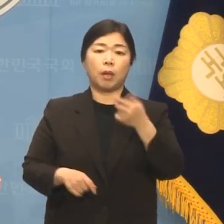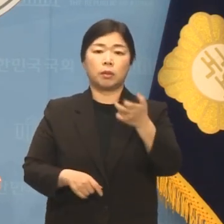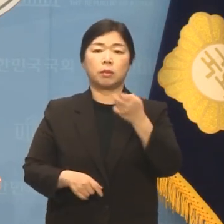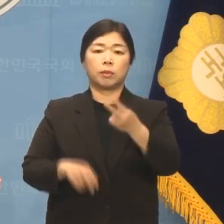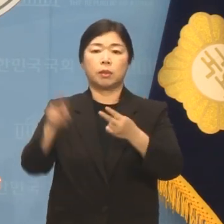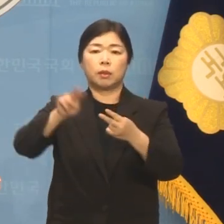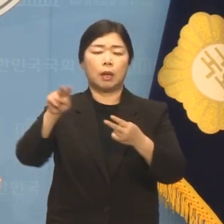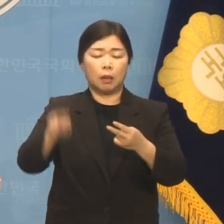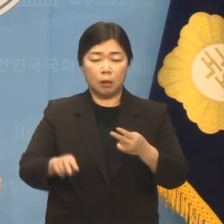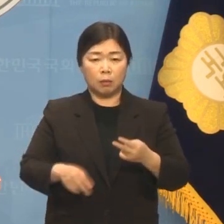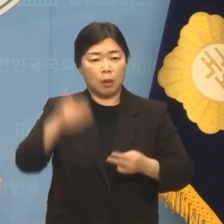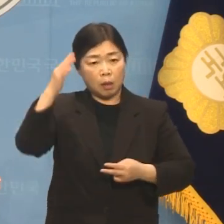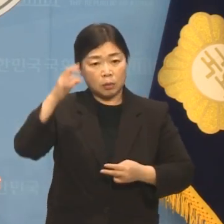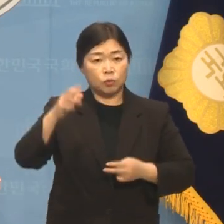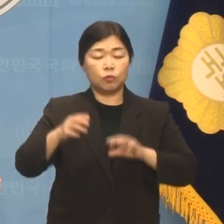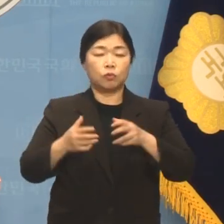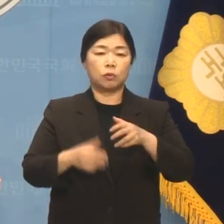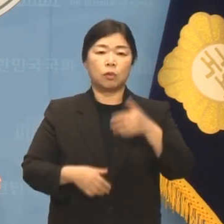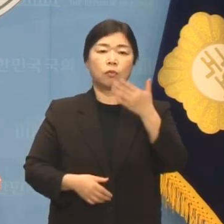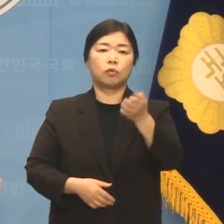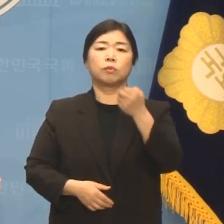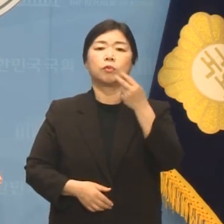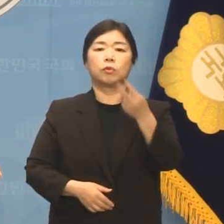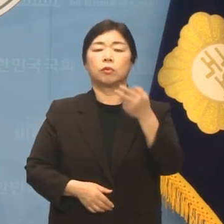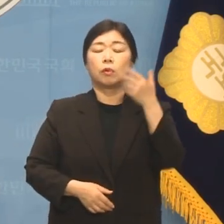172달러, 한국은 96달러입니다.